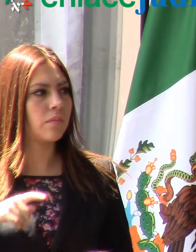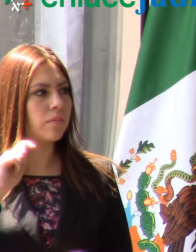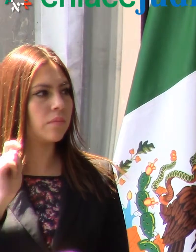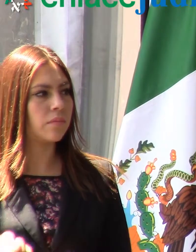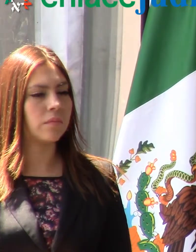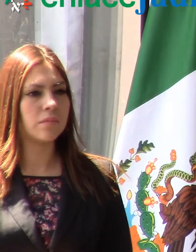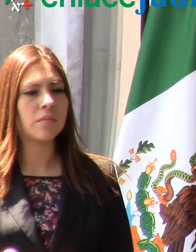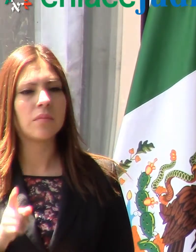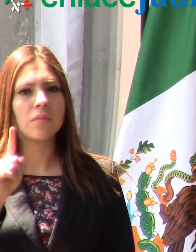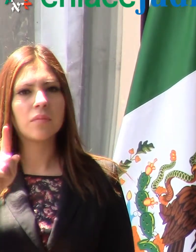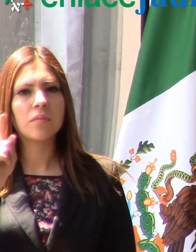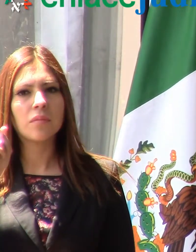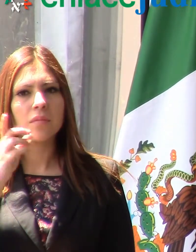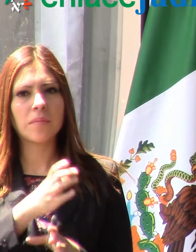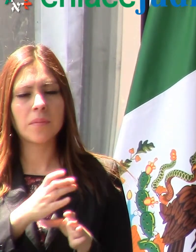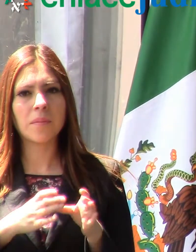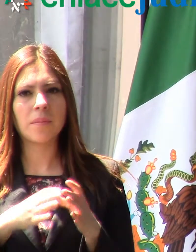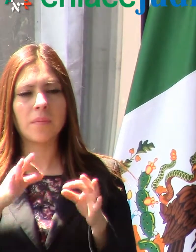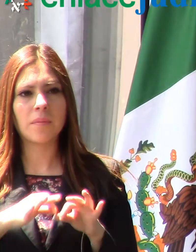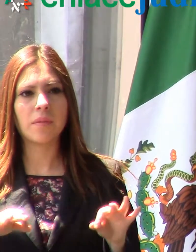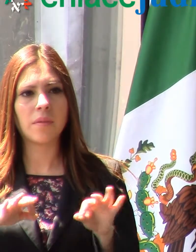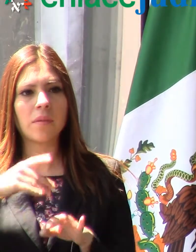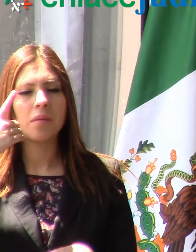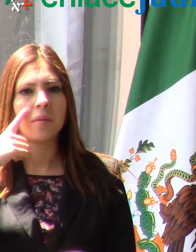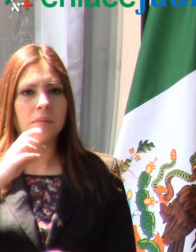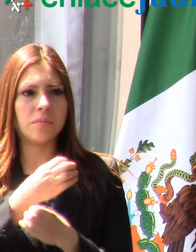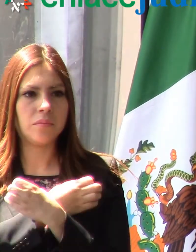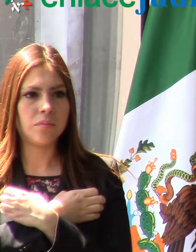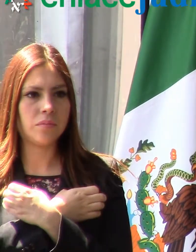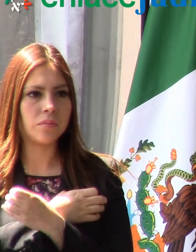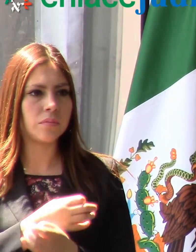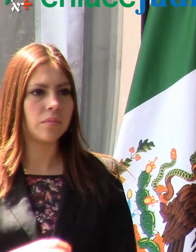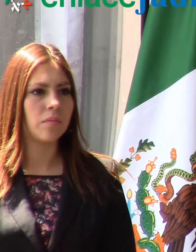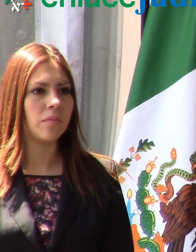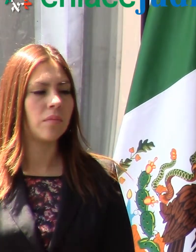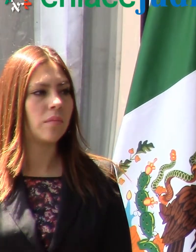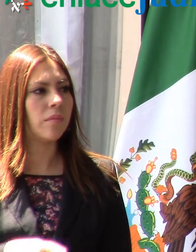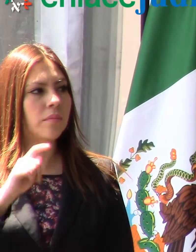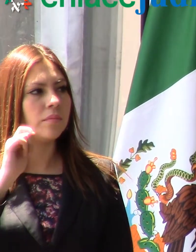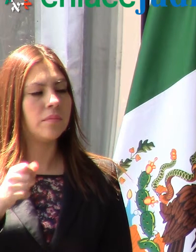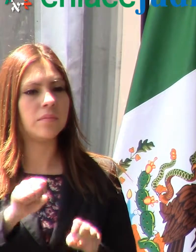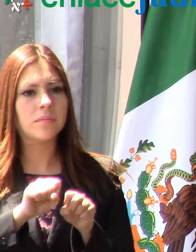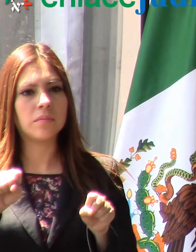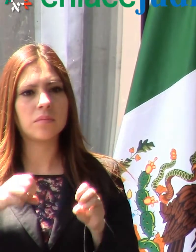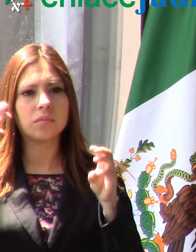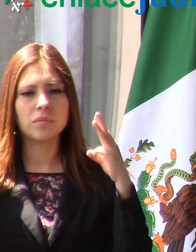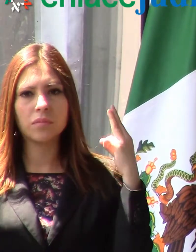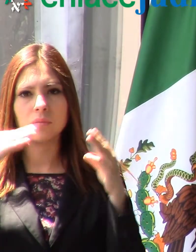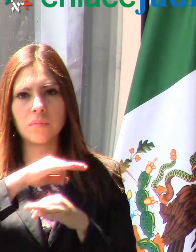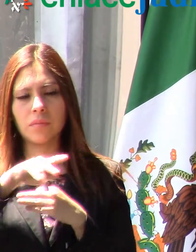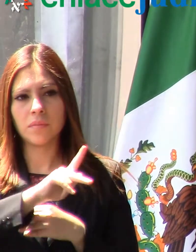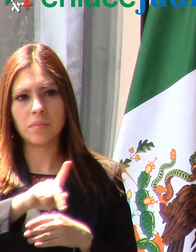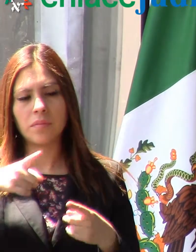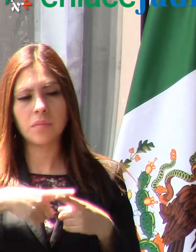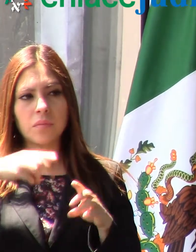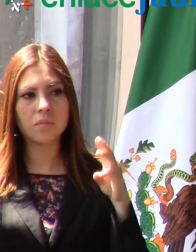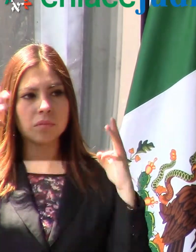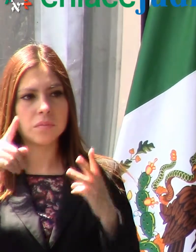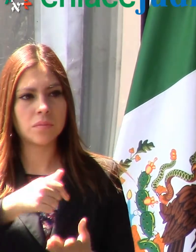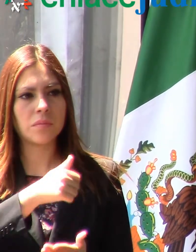es una pieza clave en la educación que el sistema de museos, que todos los museos de una